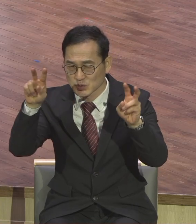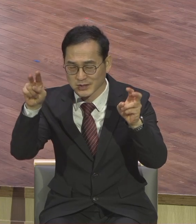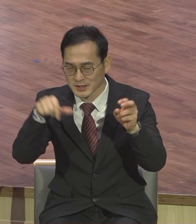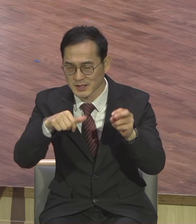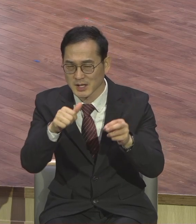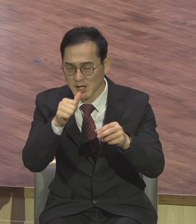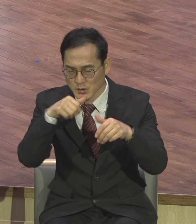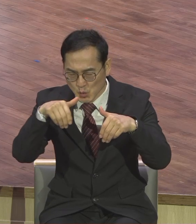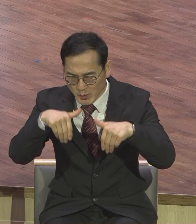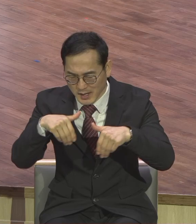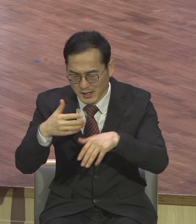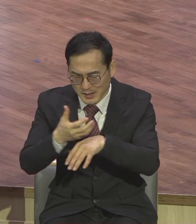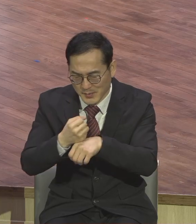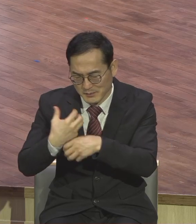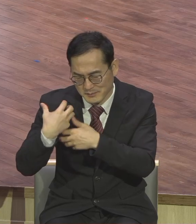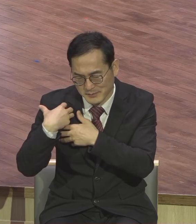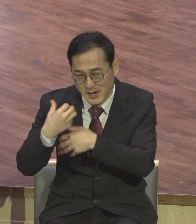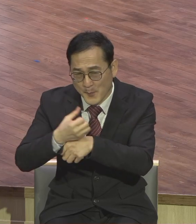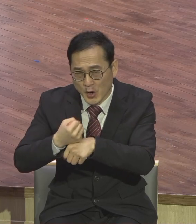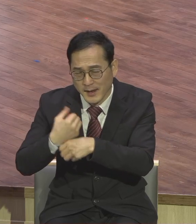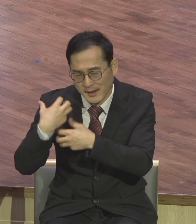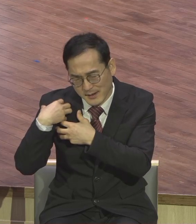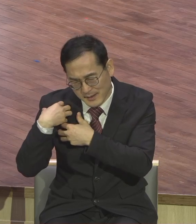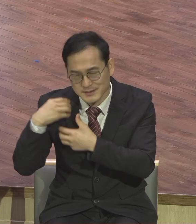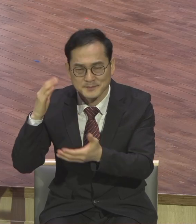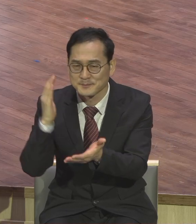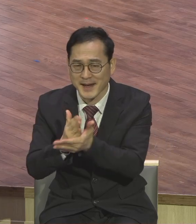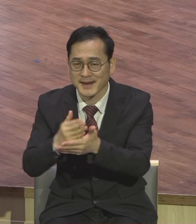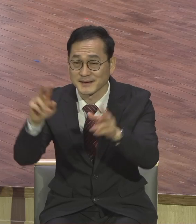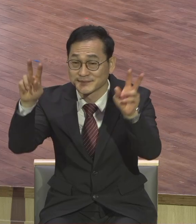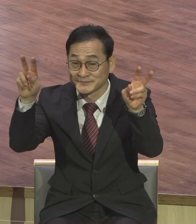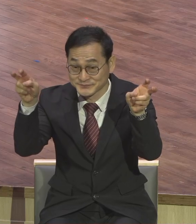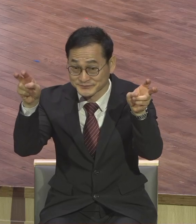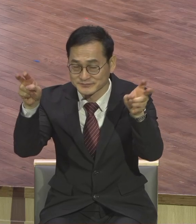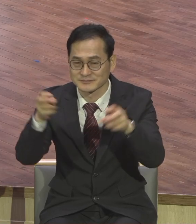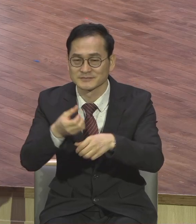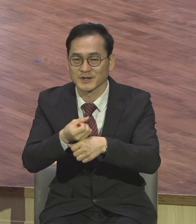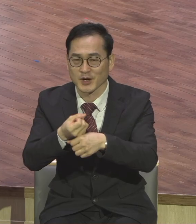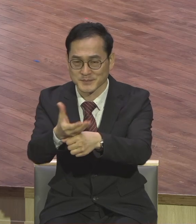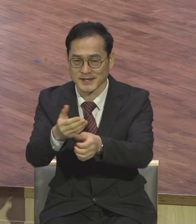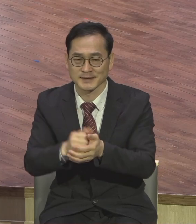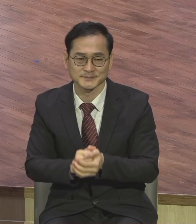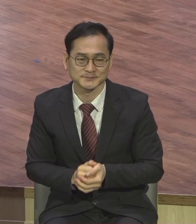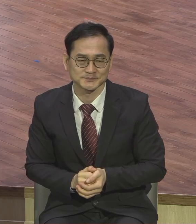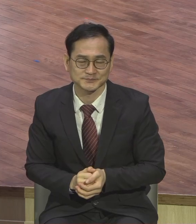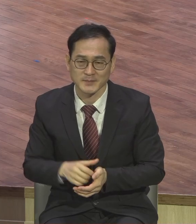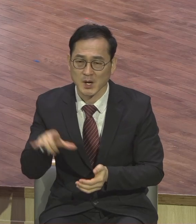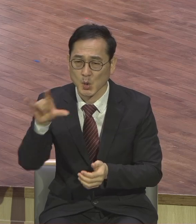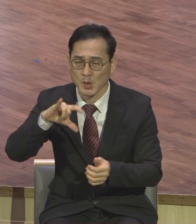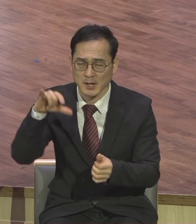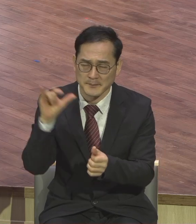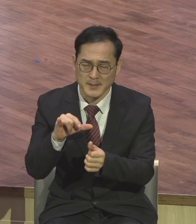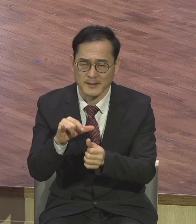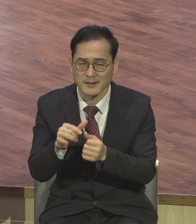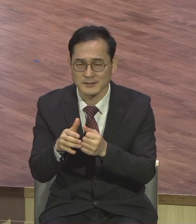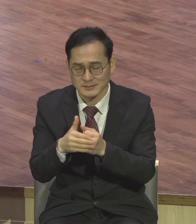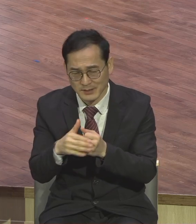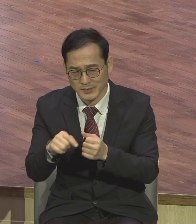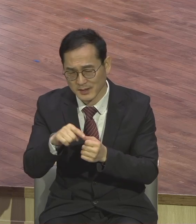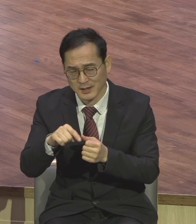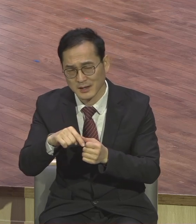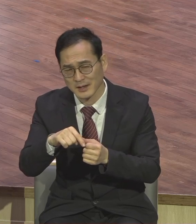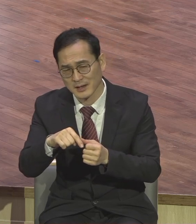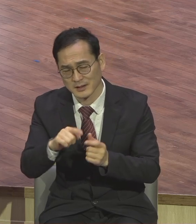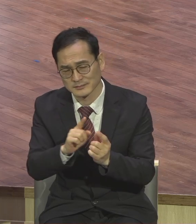드립니다. 코로나19 팬데믹으로 인해서 지금 우리가 많은 제약들을 그렇게